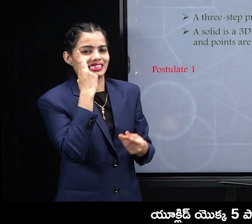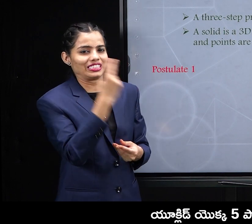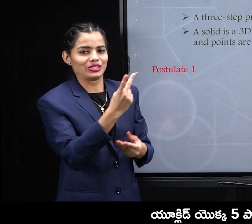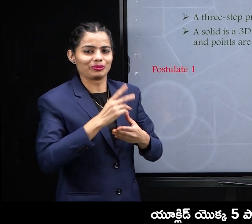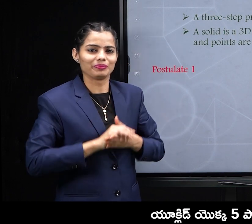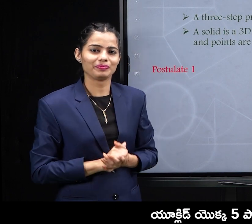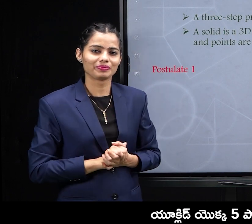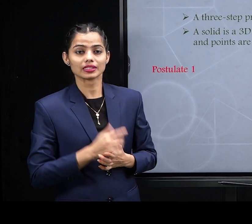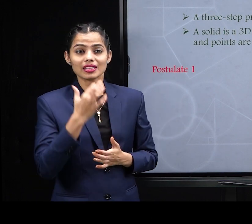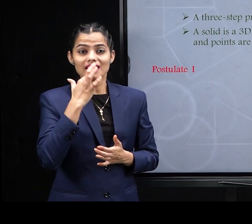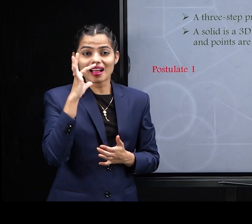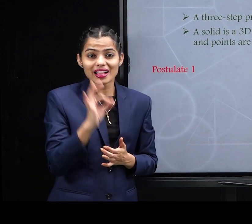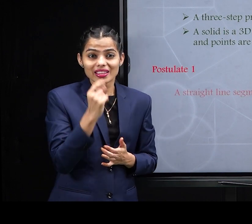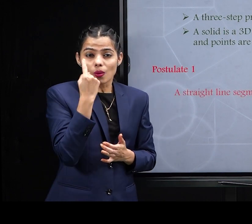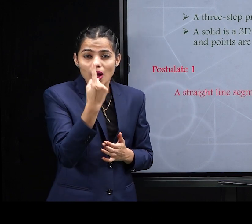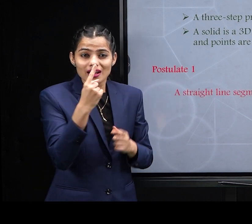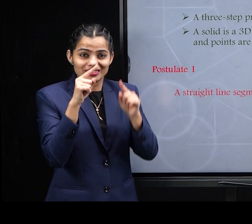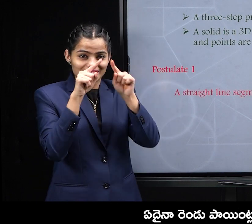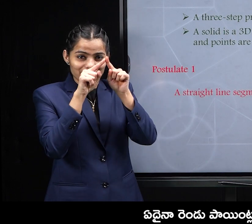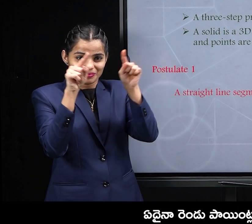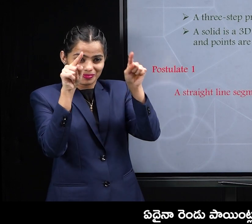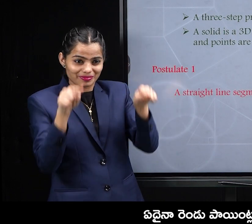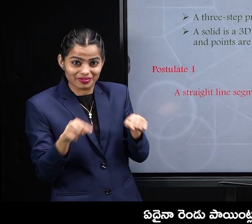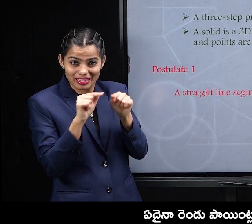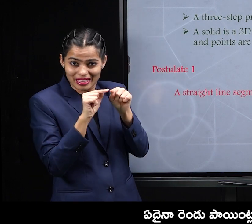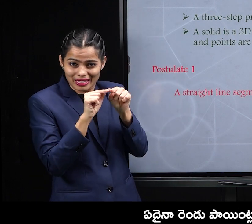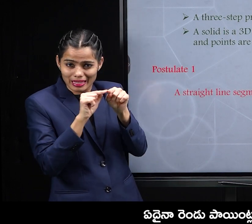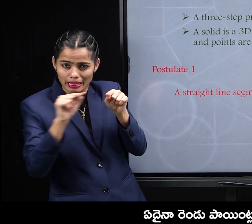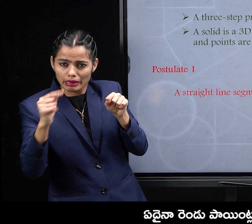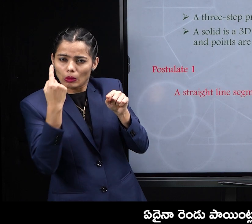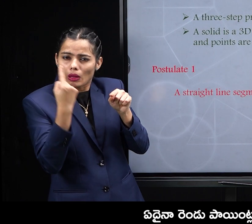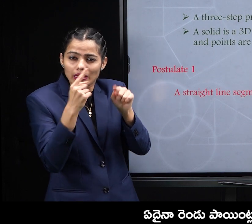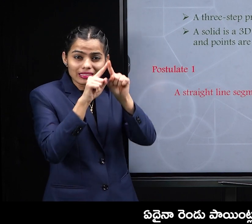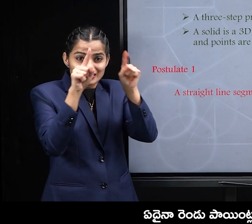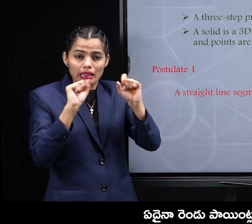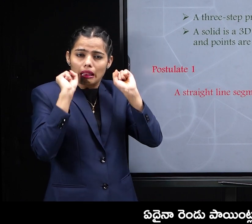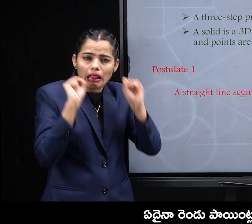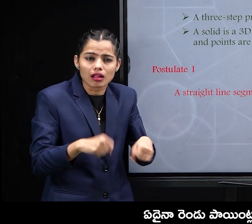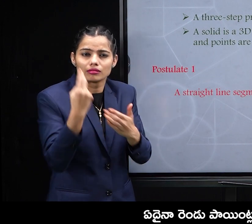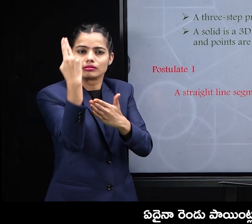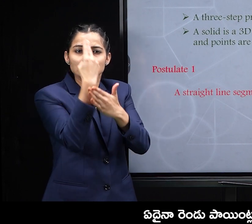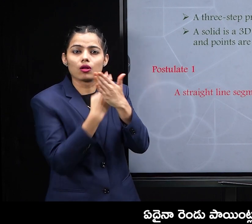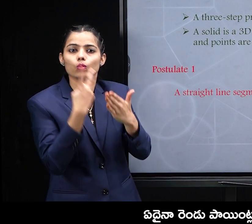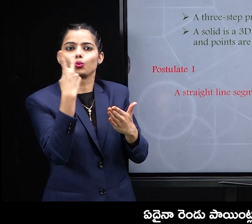परिसीलिद्धाम् पोस्टिलेट् 1 एदैना रेंडु पोईन्ट्ल कोसम् सारलरेक विभागान्नी